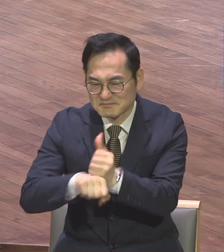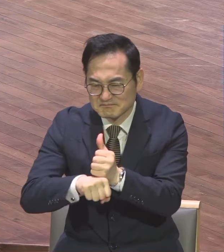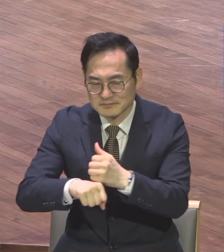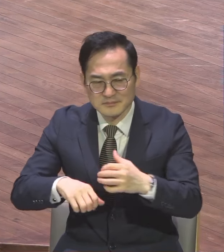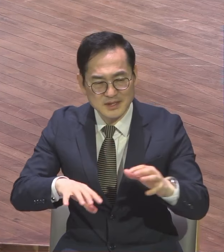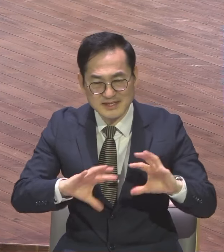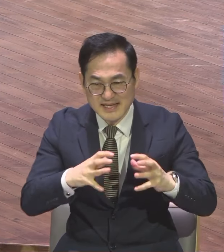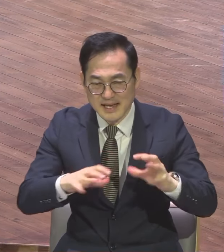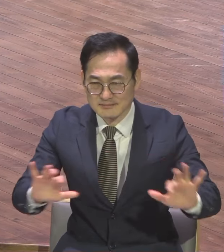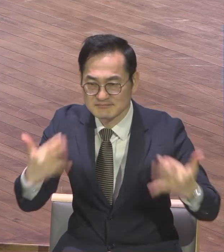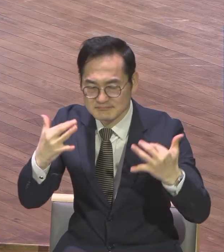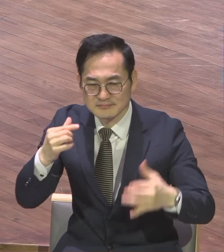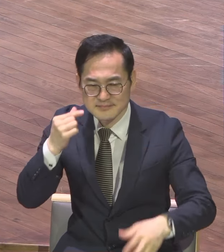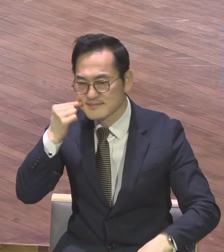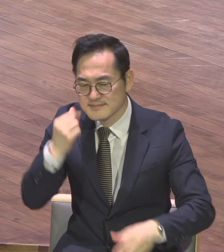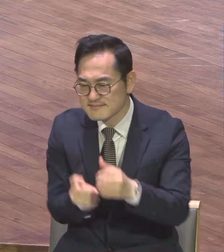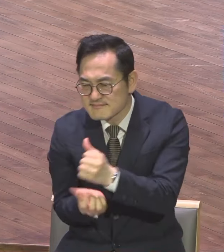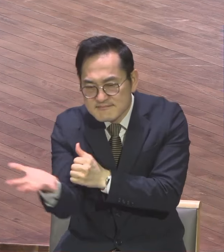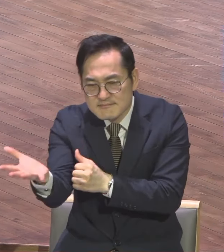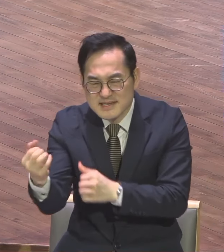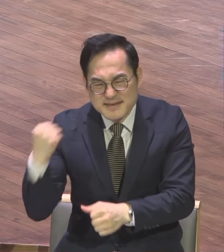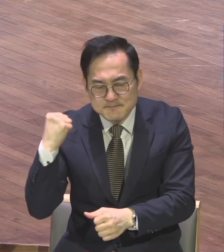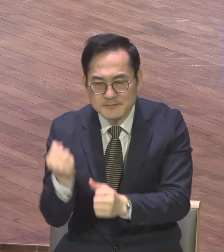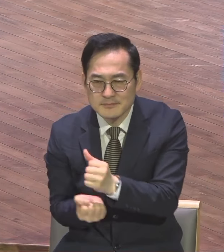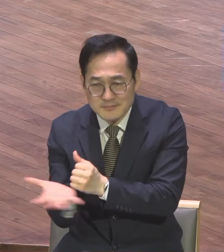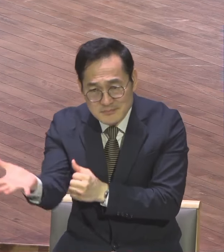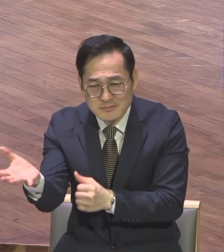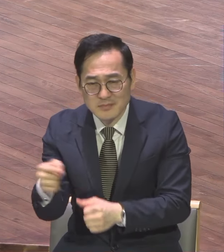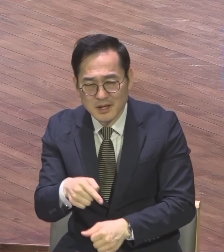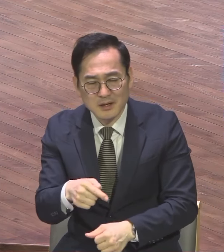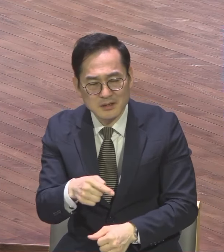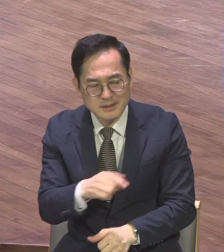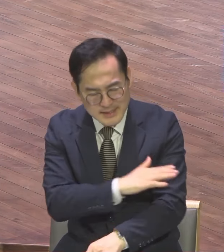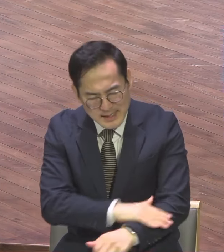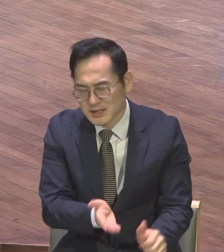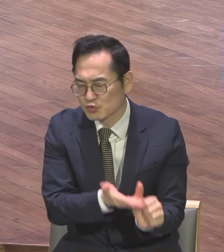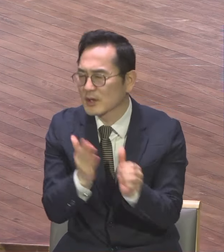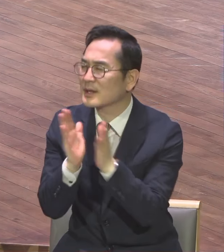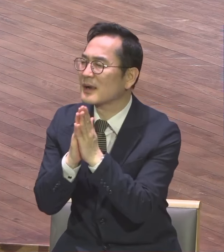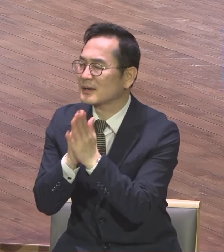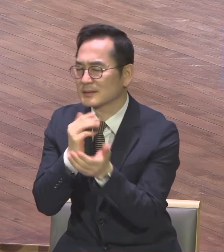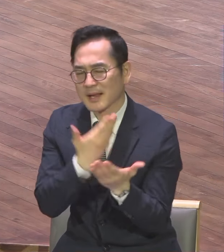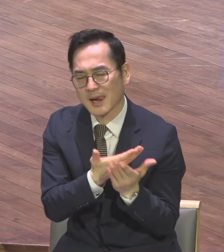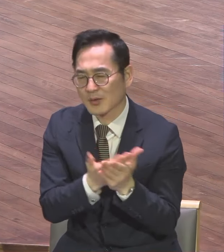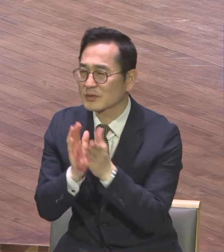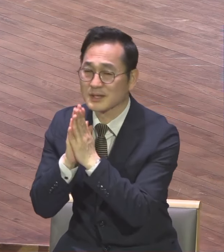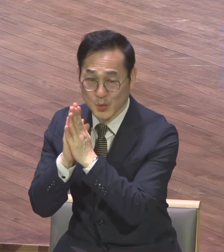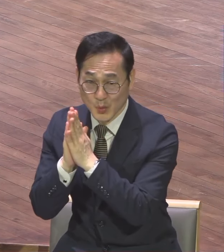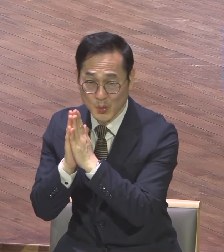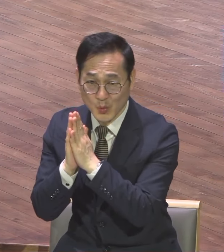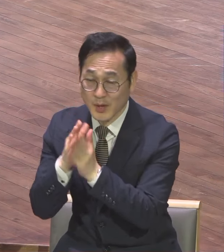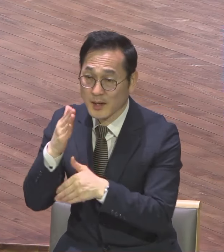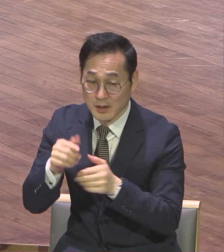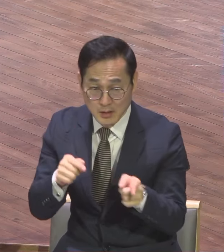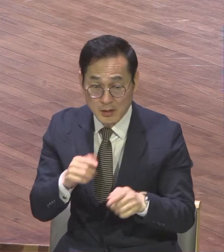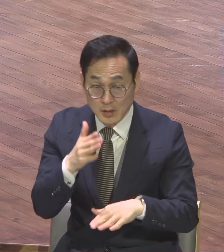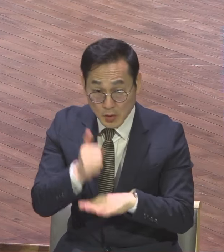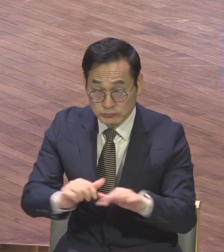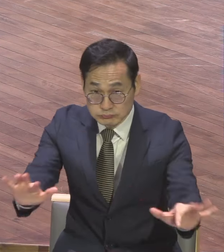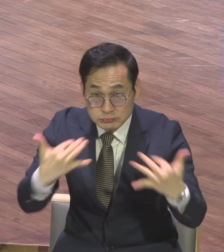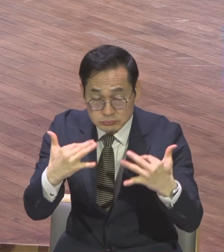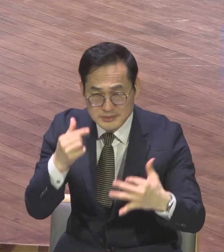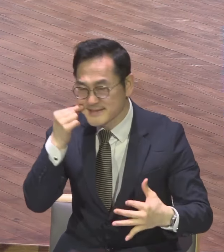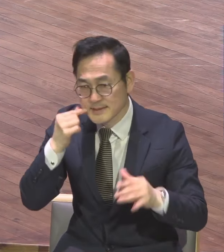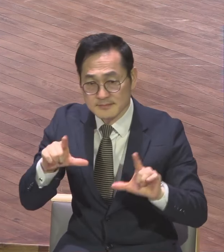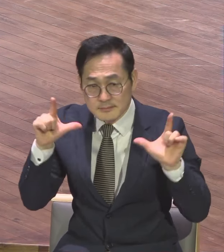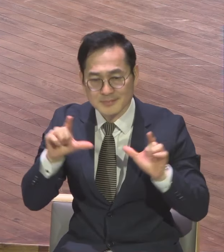그래서 하나님 앞에 살아계신 것을 하나님이 살아계신 역사하신 것을 당당하게 그렇게